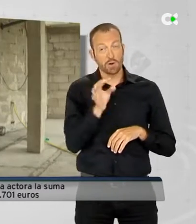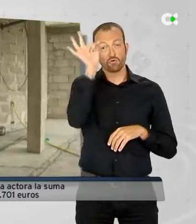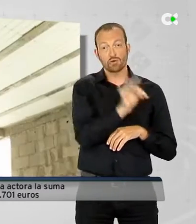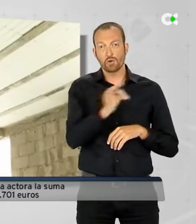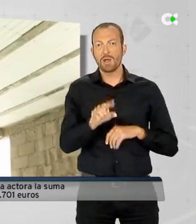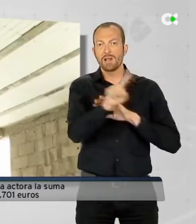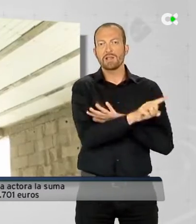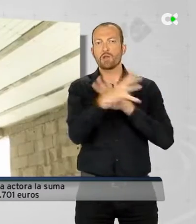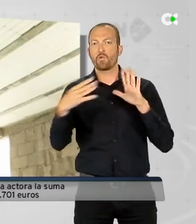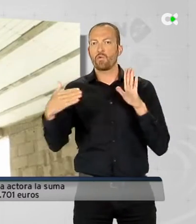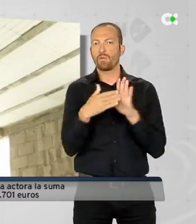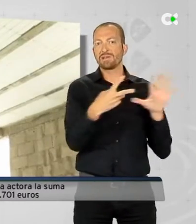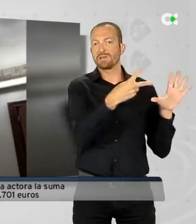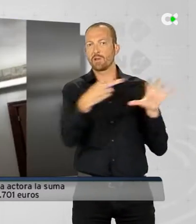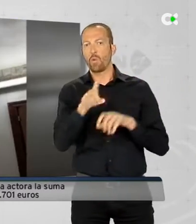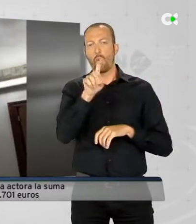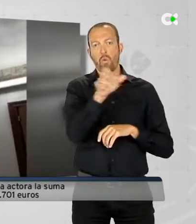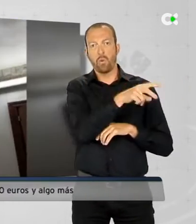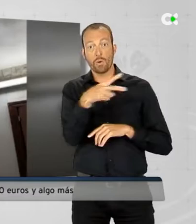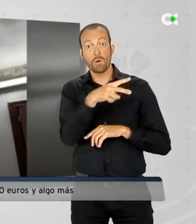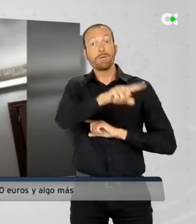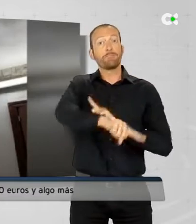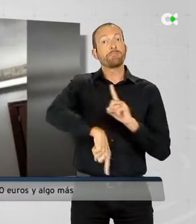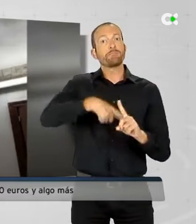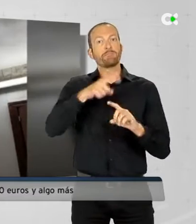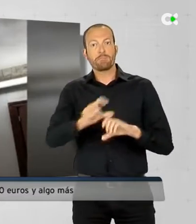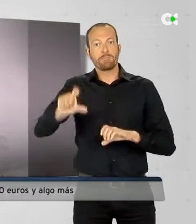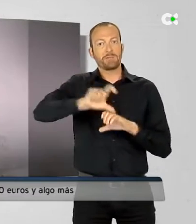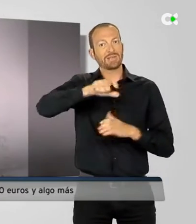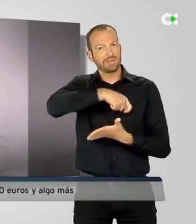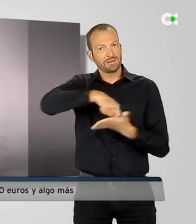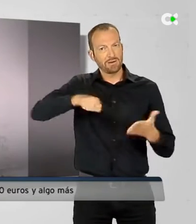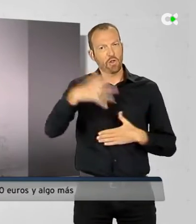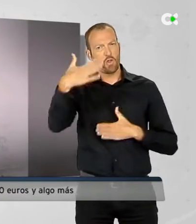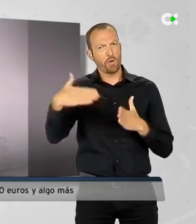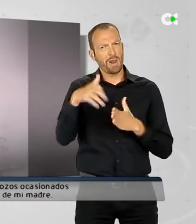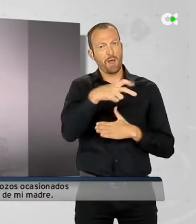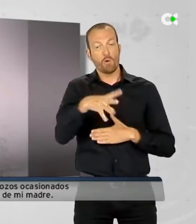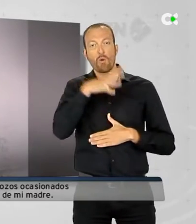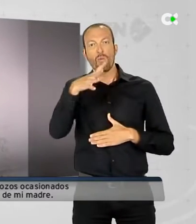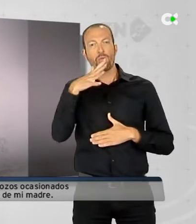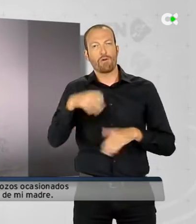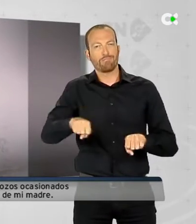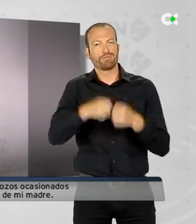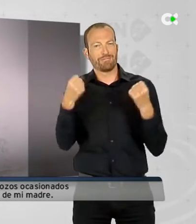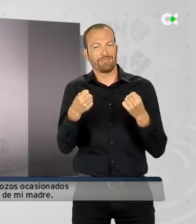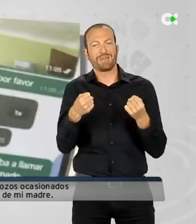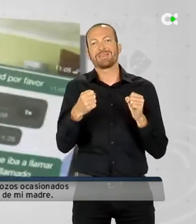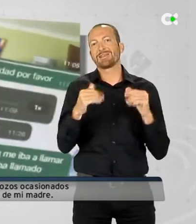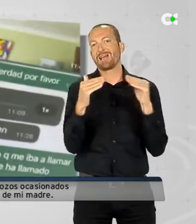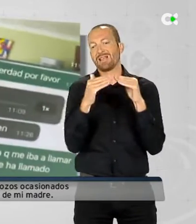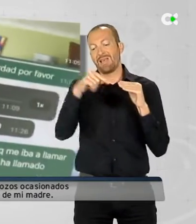19.701 euros. Aparte, 5.000 euros y algo más. por los destrozos ocasionados a la casa de mi